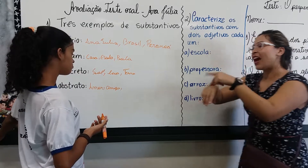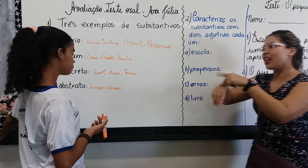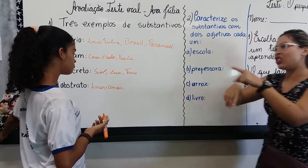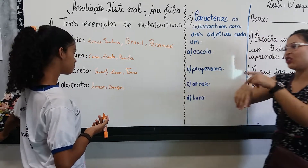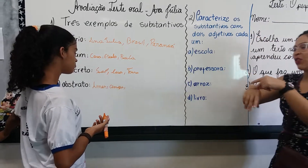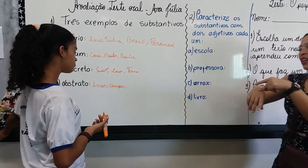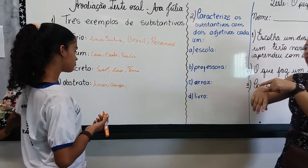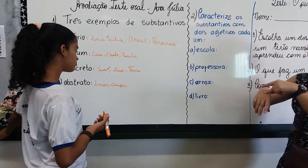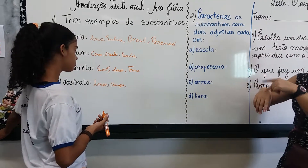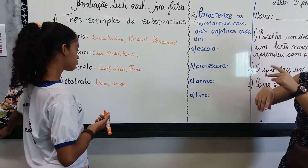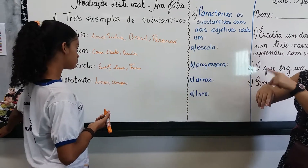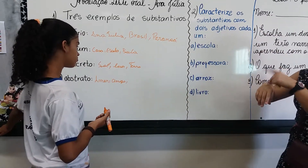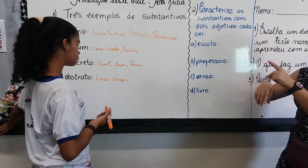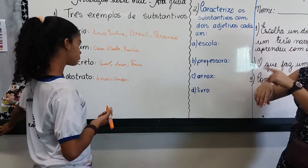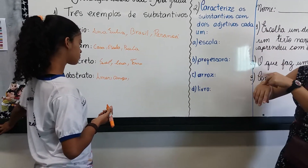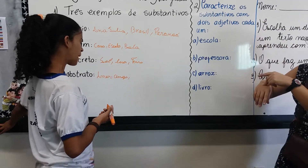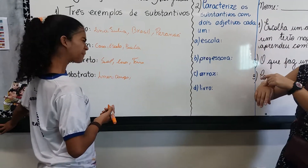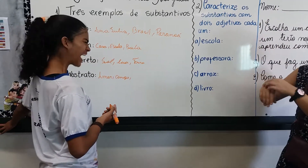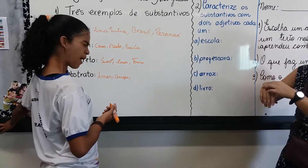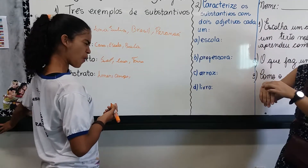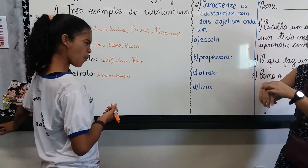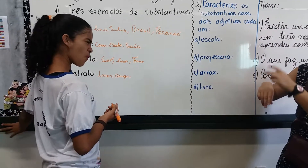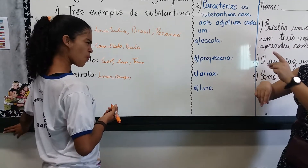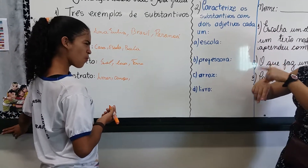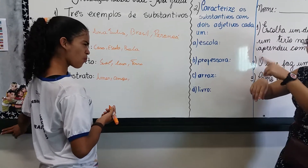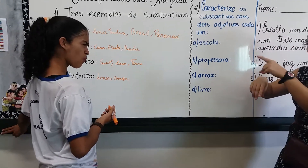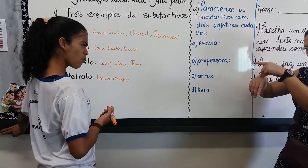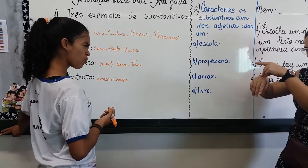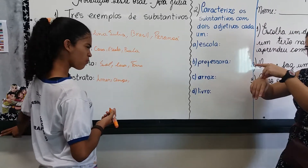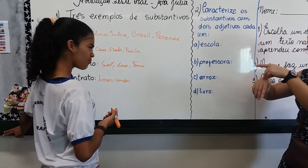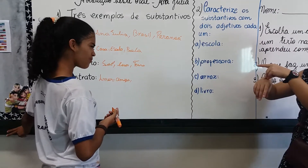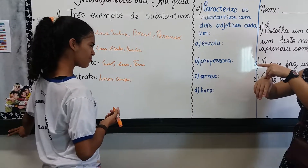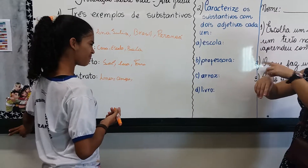Verdade, estou querendo que ela saiba escrever verdade.